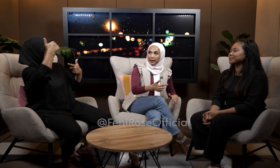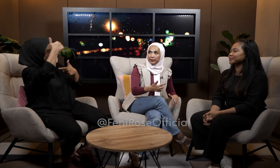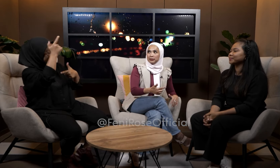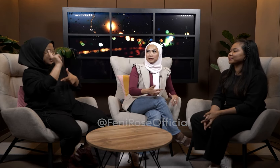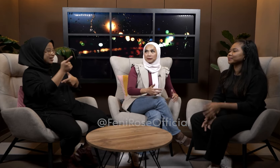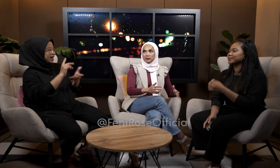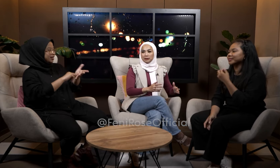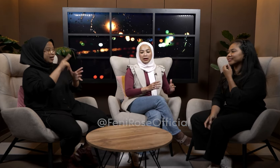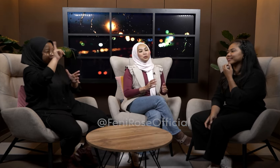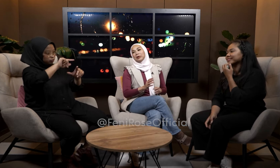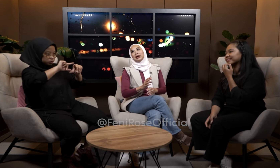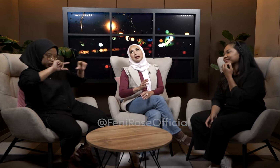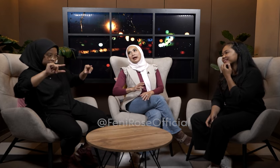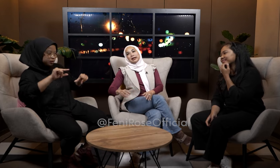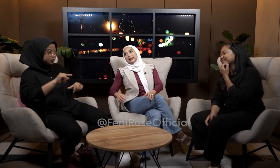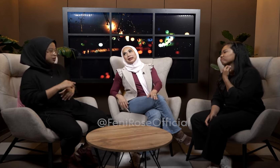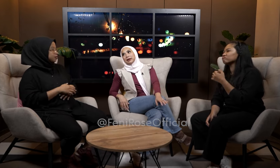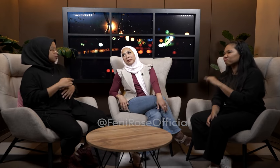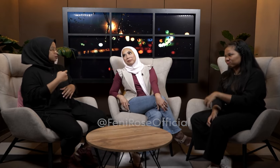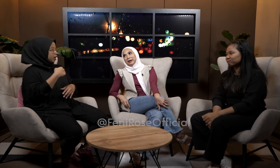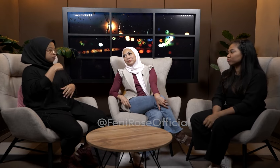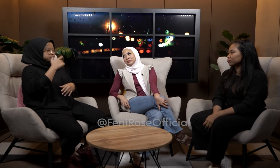ada aku enggak kelihatan enggak